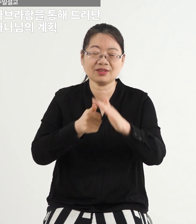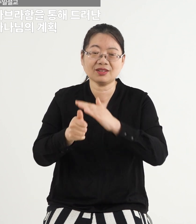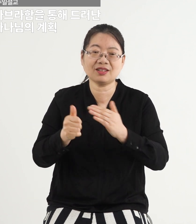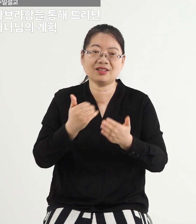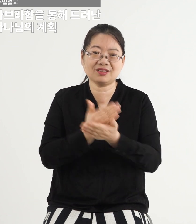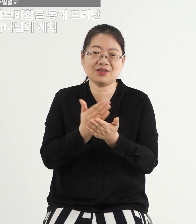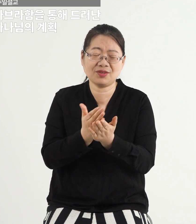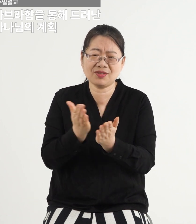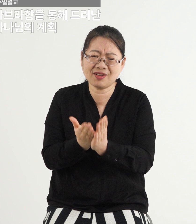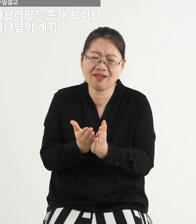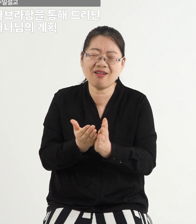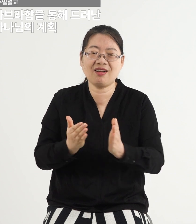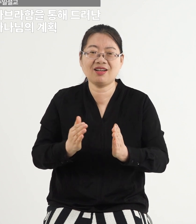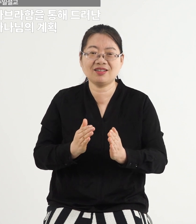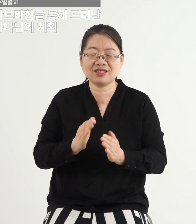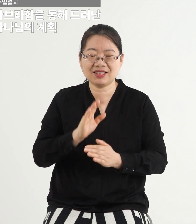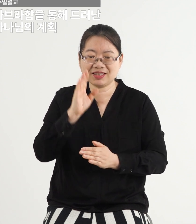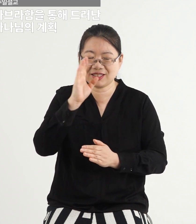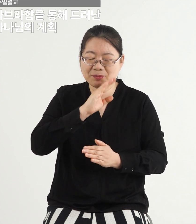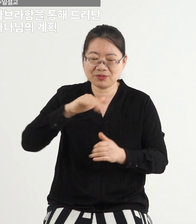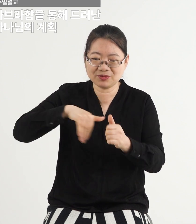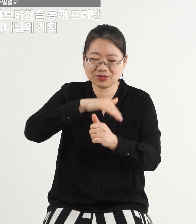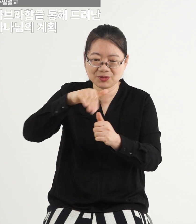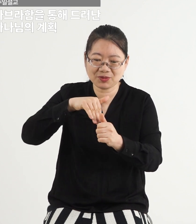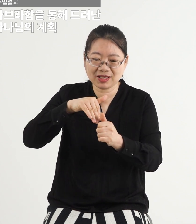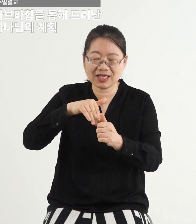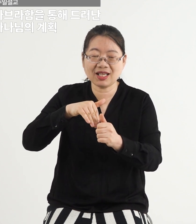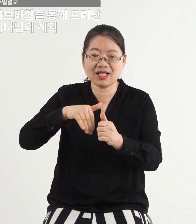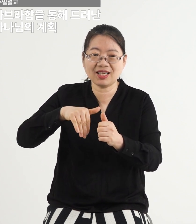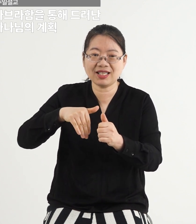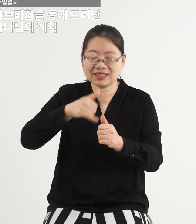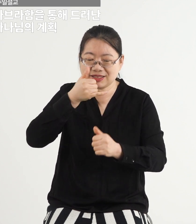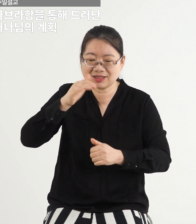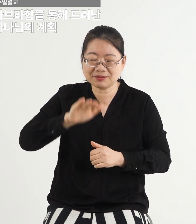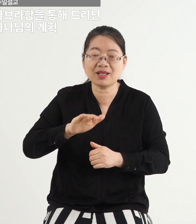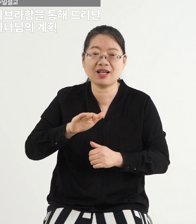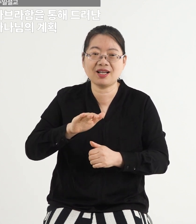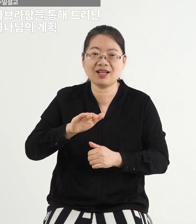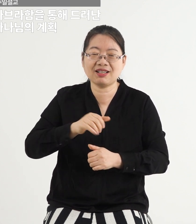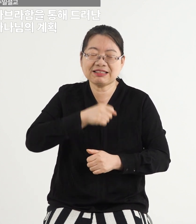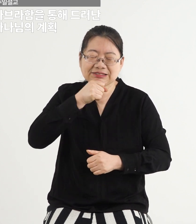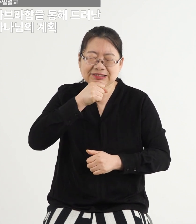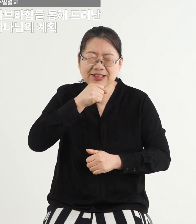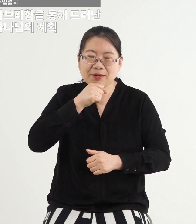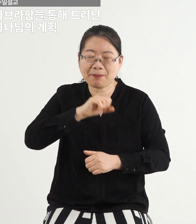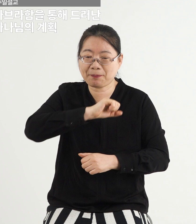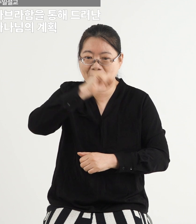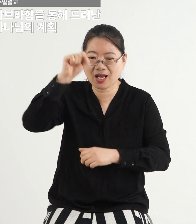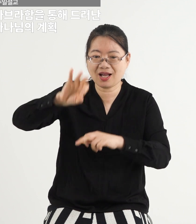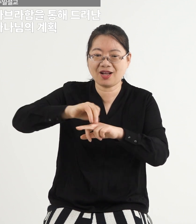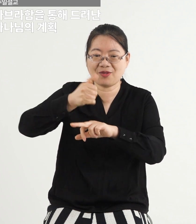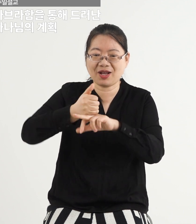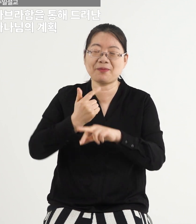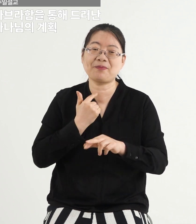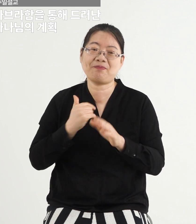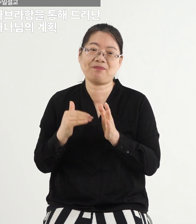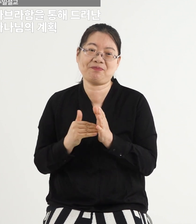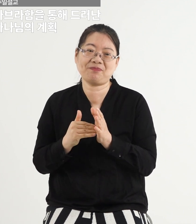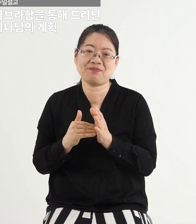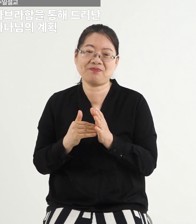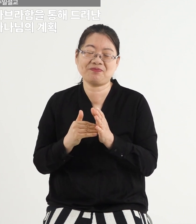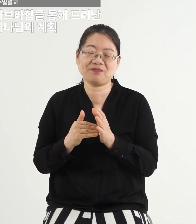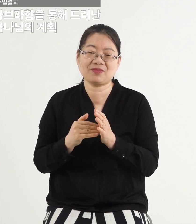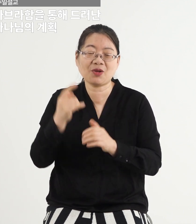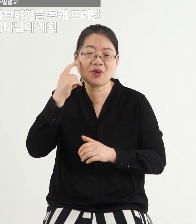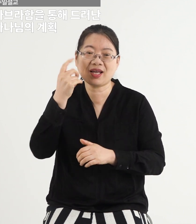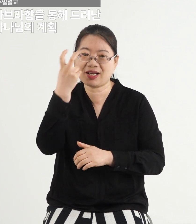가지 악조건 속에서도 EPL 리그에 득점왕까지 했잖아요. 그